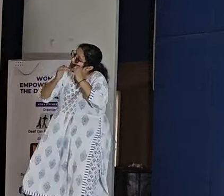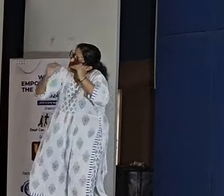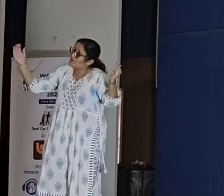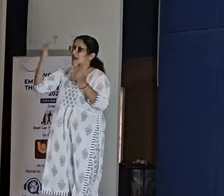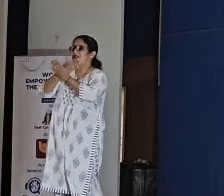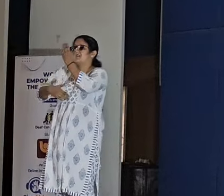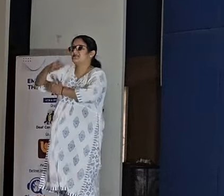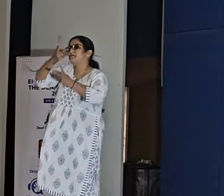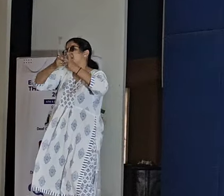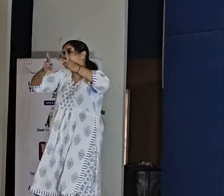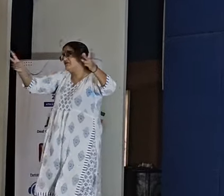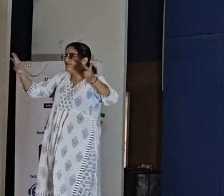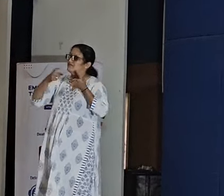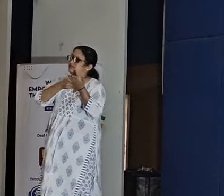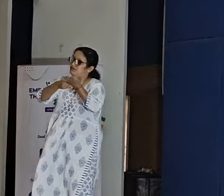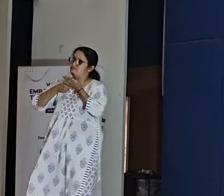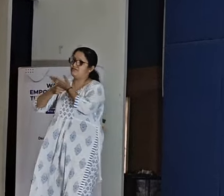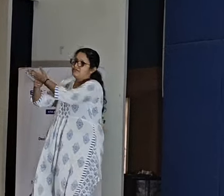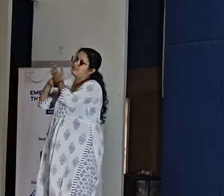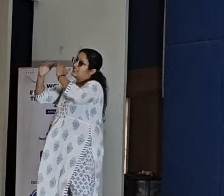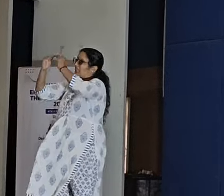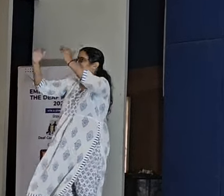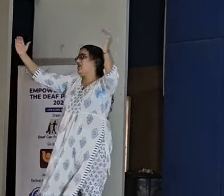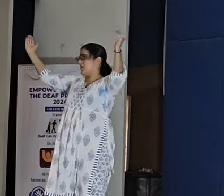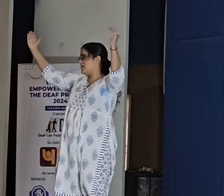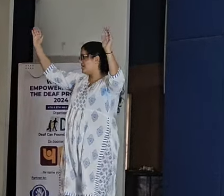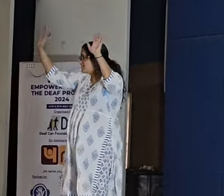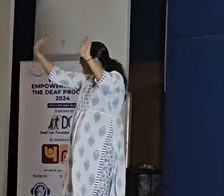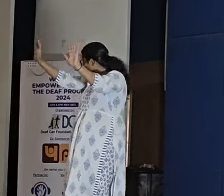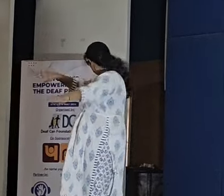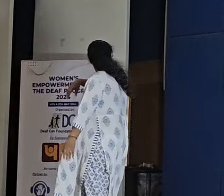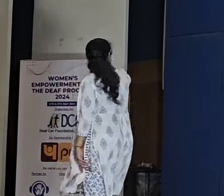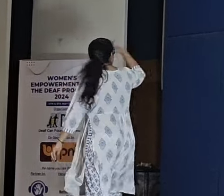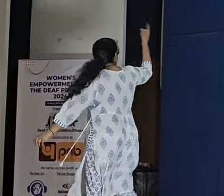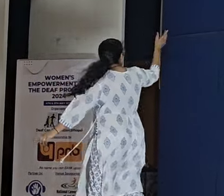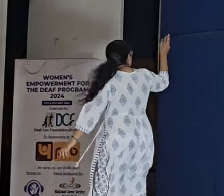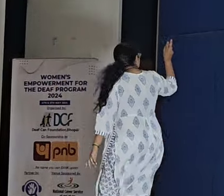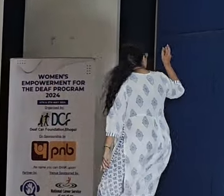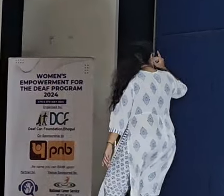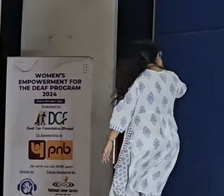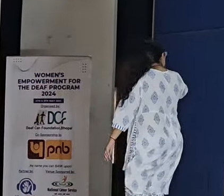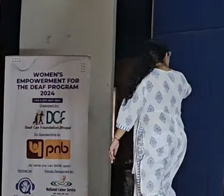सबको बराबरी का हक होना चाहिए और सबको मतलब समानता मिलनी चाहिए, हमारा ये कहना है।